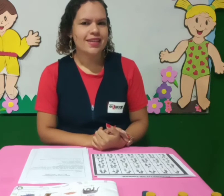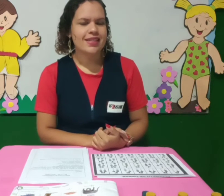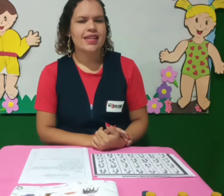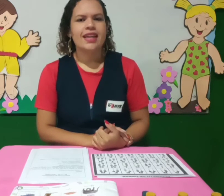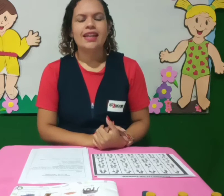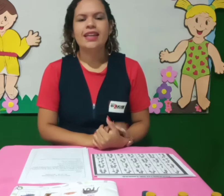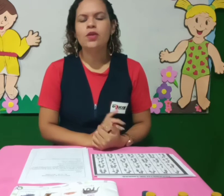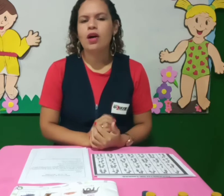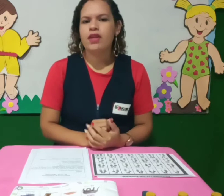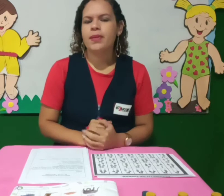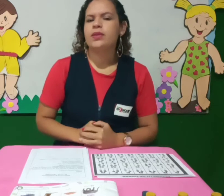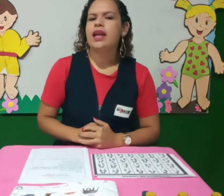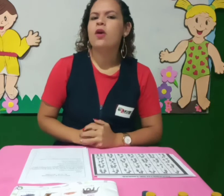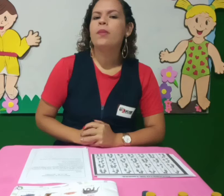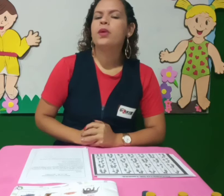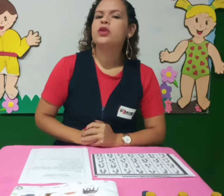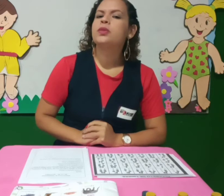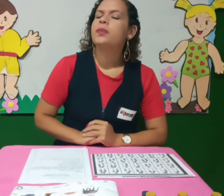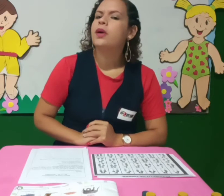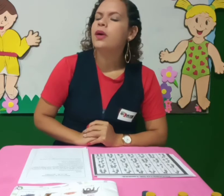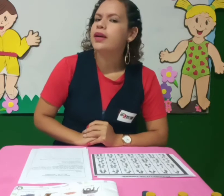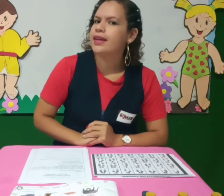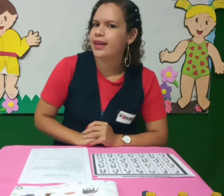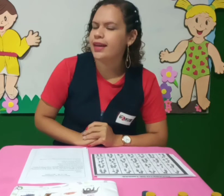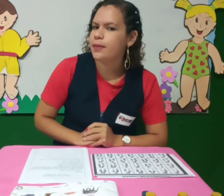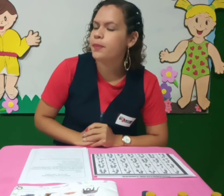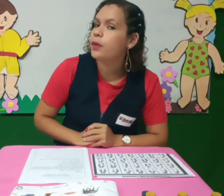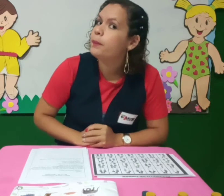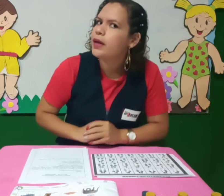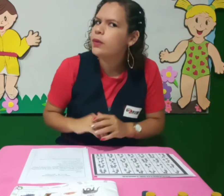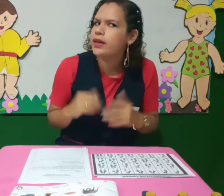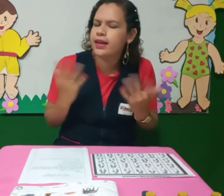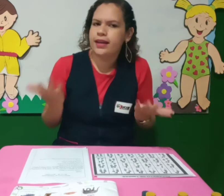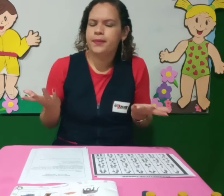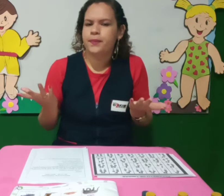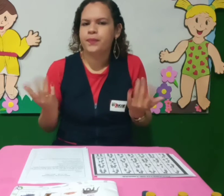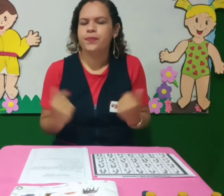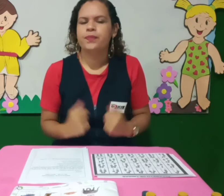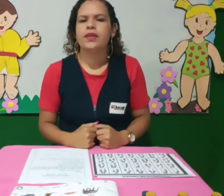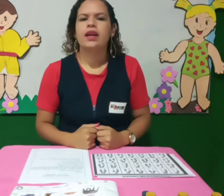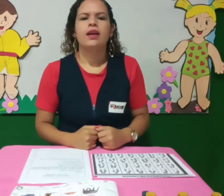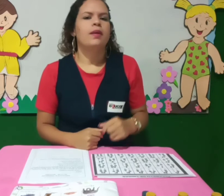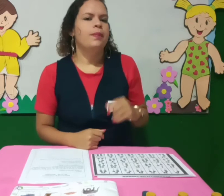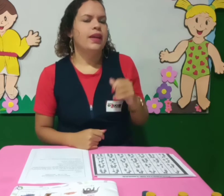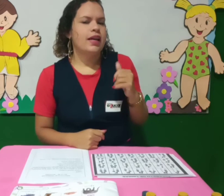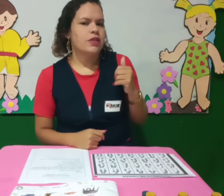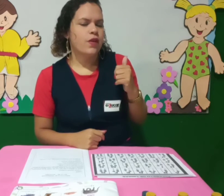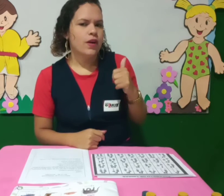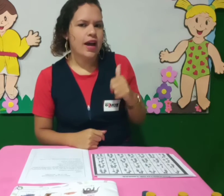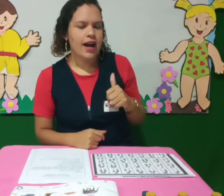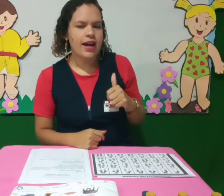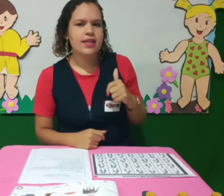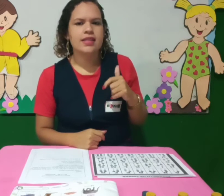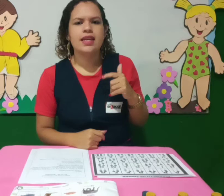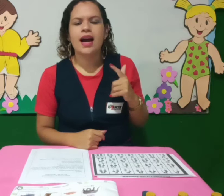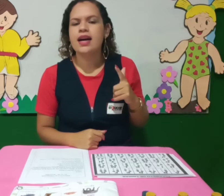26. E o alfabeto ele é composto por quem? Pelo quê? Pelas vogais e